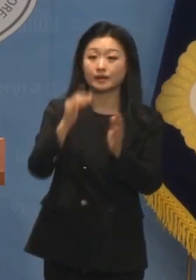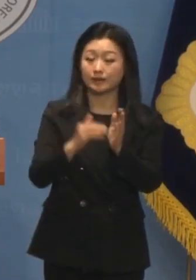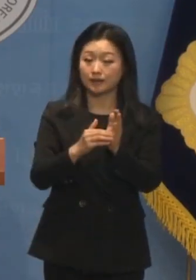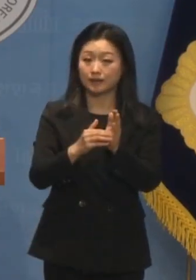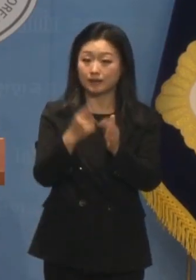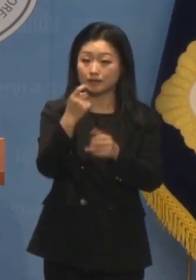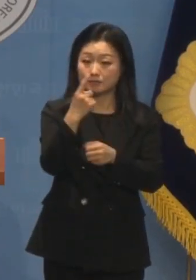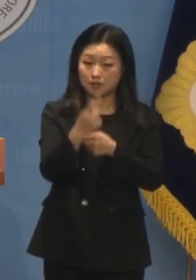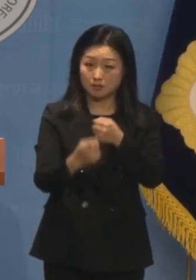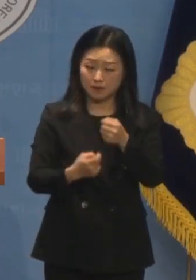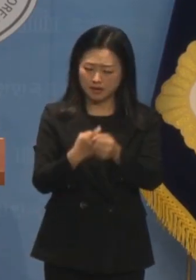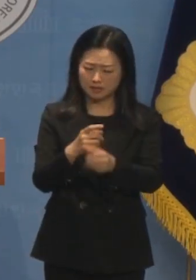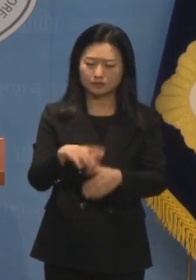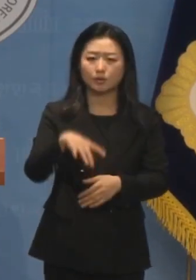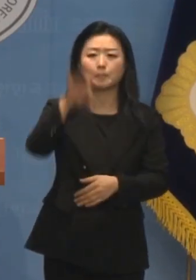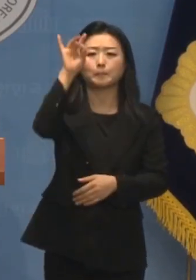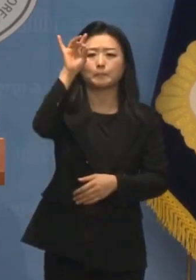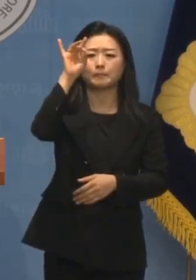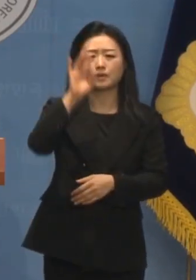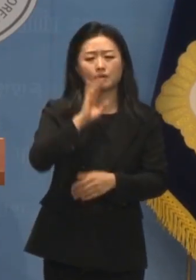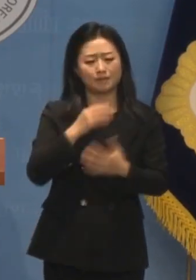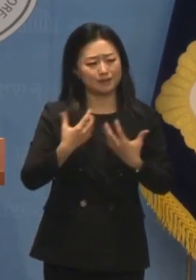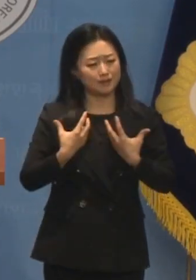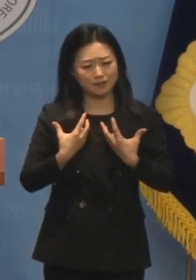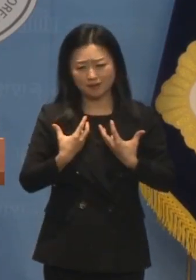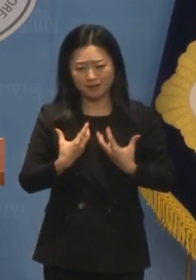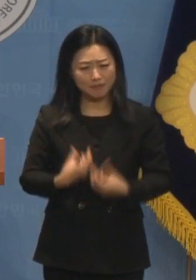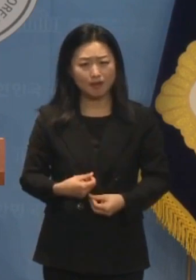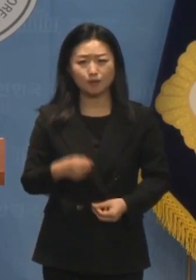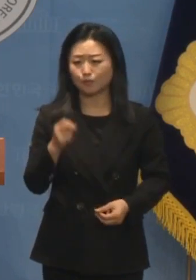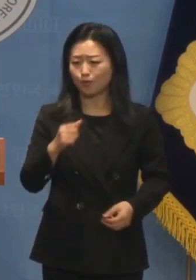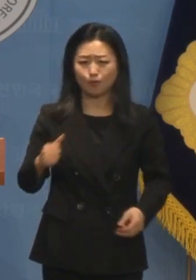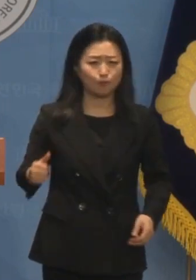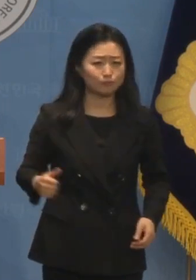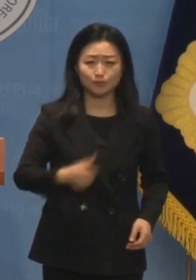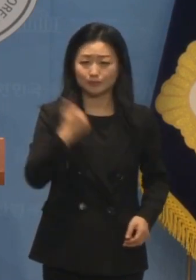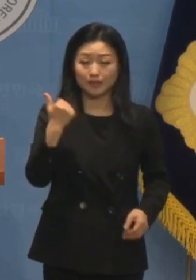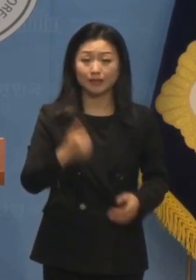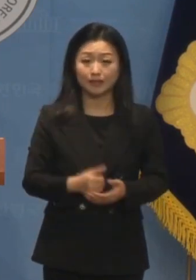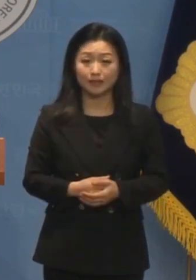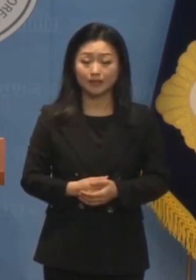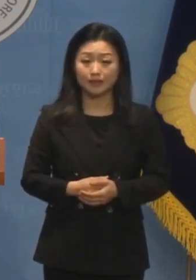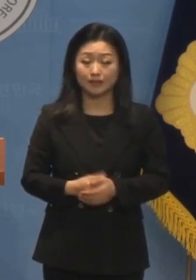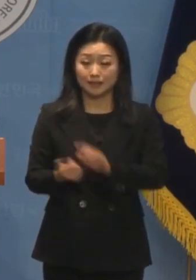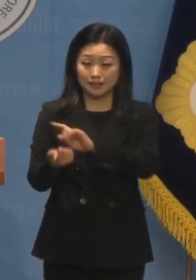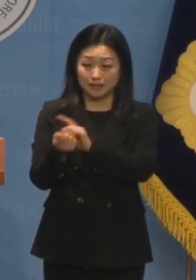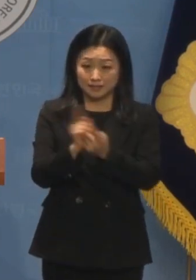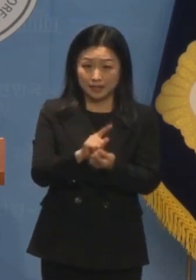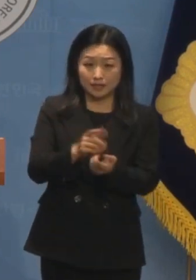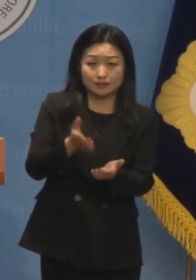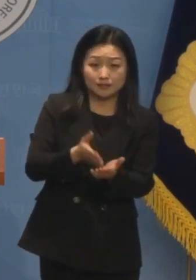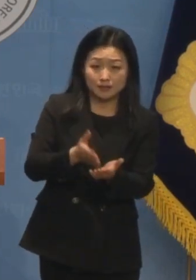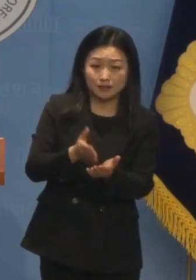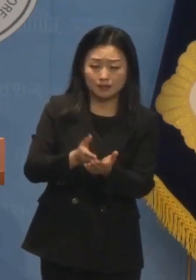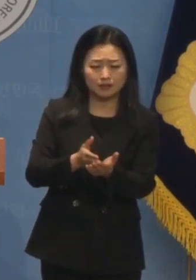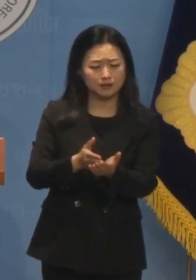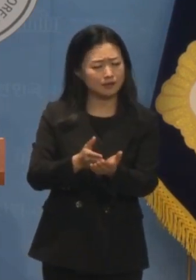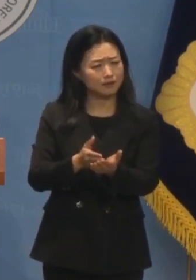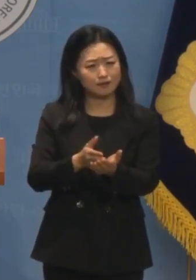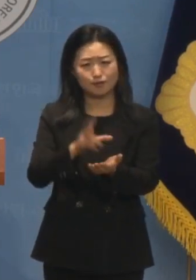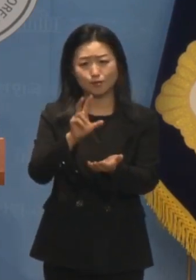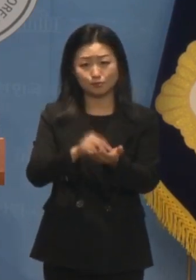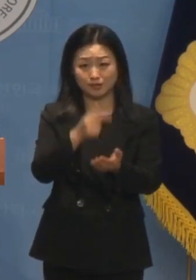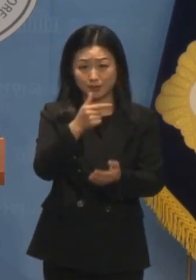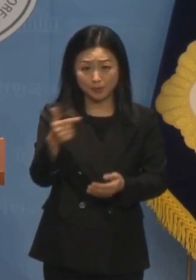11년 만에 처음 있는 참담하고 분노스럽다 대독 자체부터가 심각한